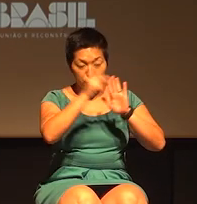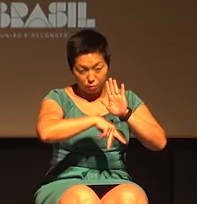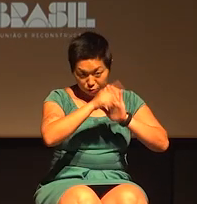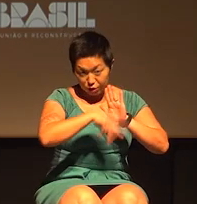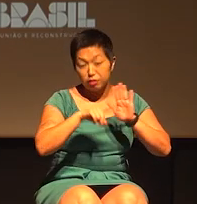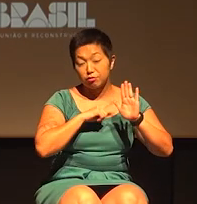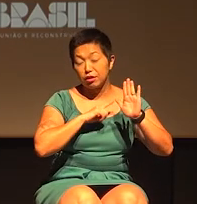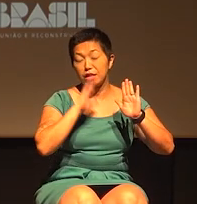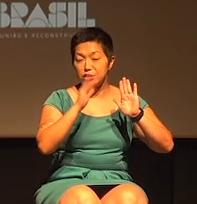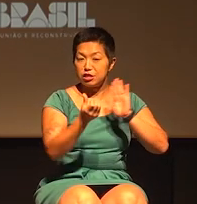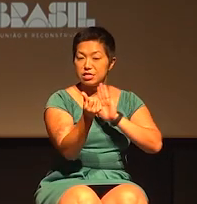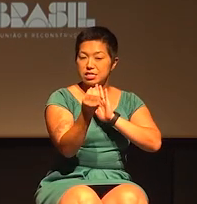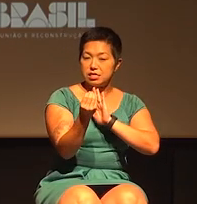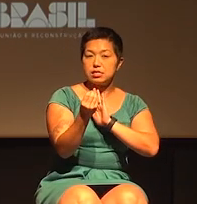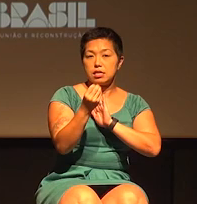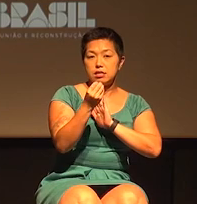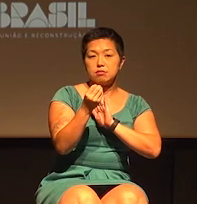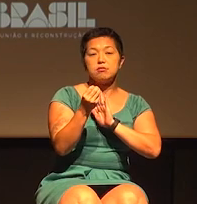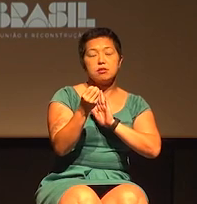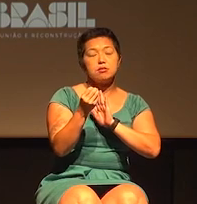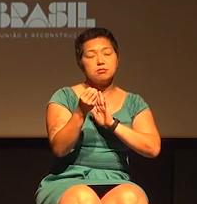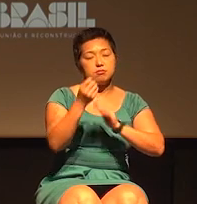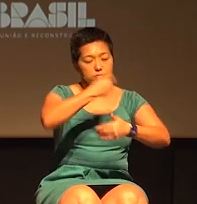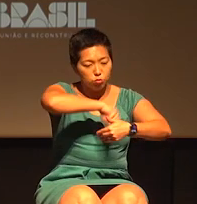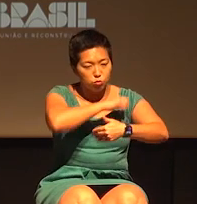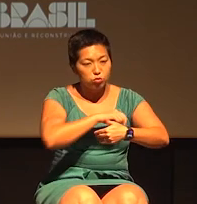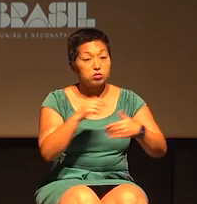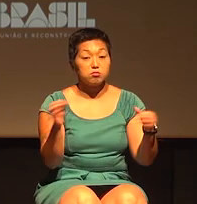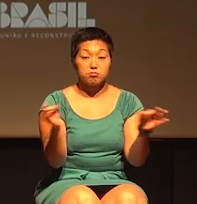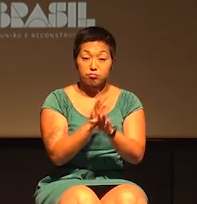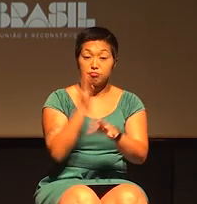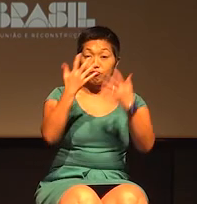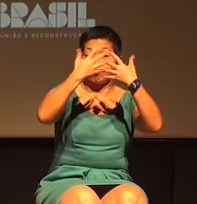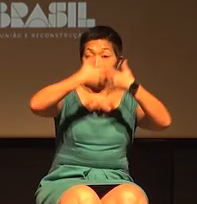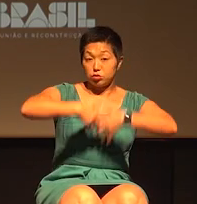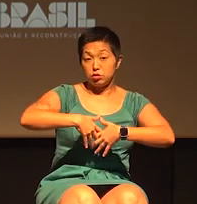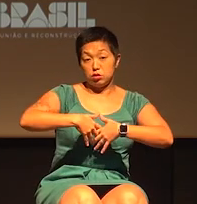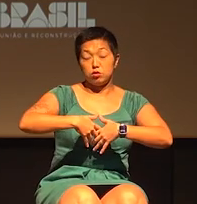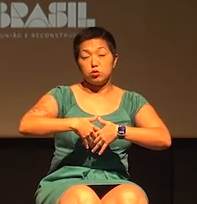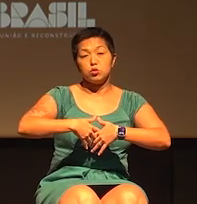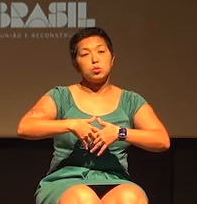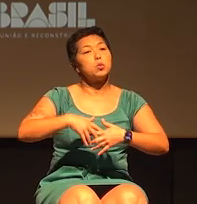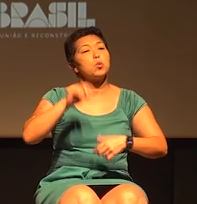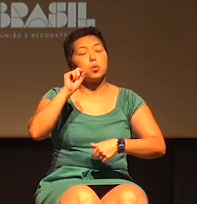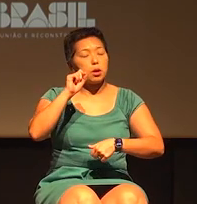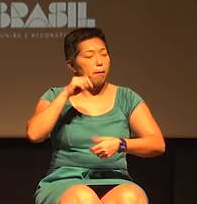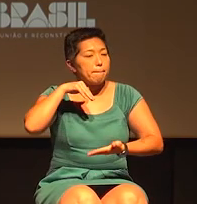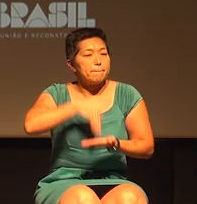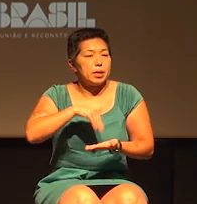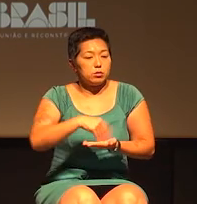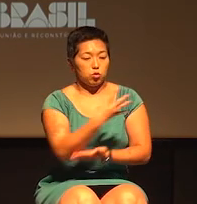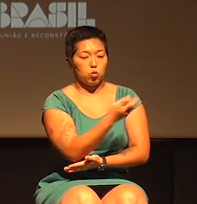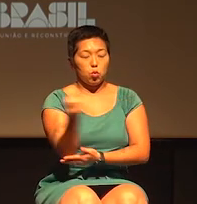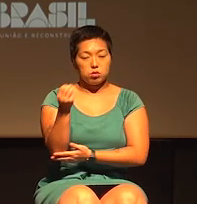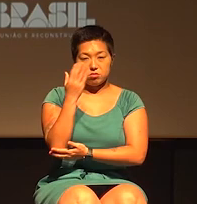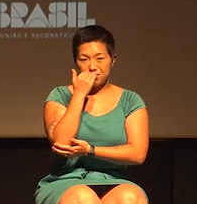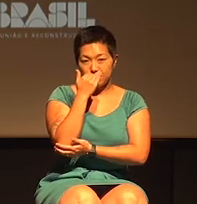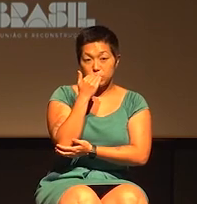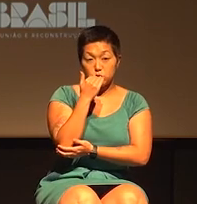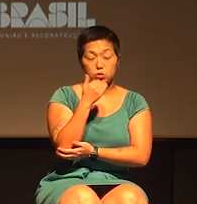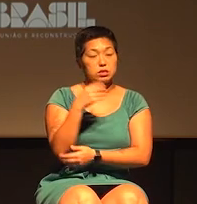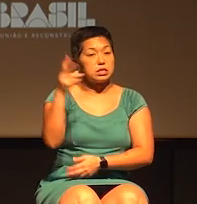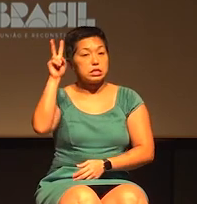convocadas muitas mais de 30 já funcionando compromisso básico 400 refeições por dia de segunda a sábado e